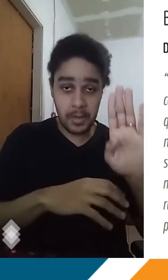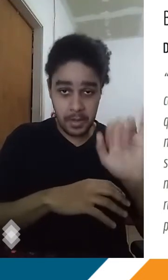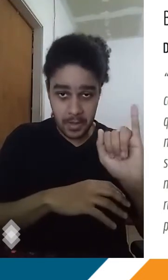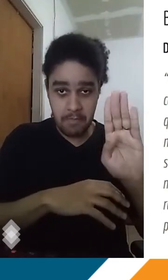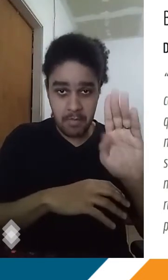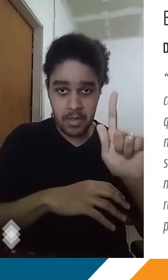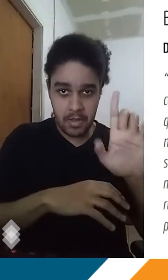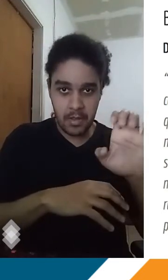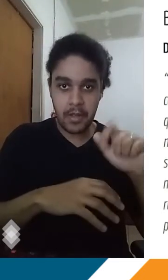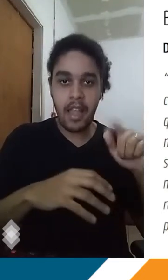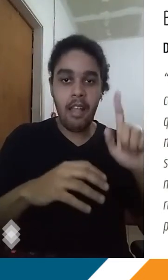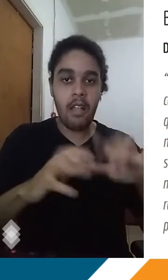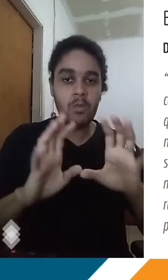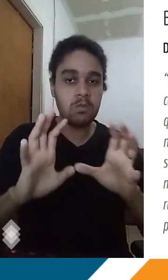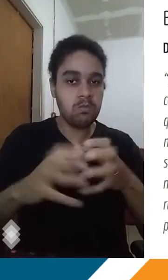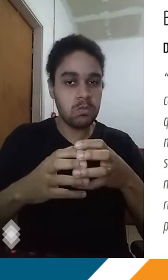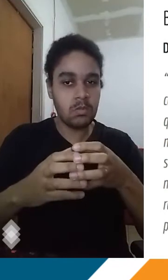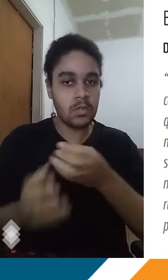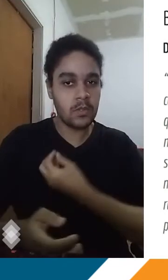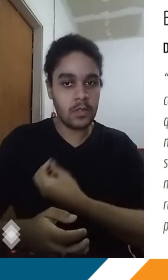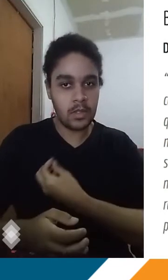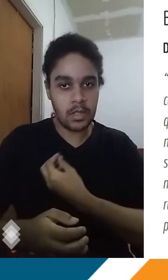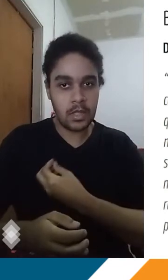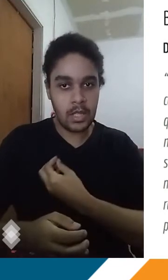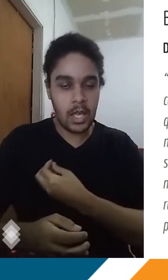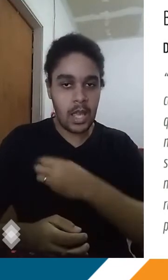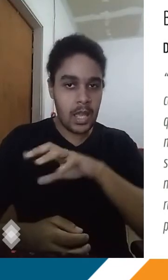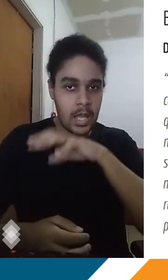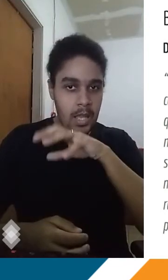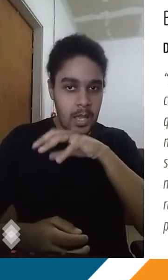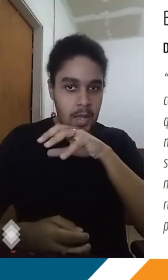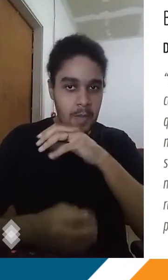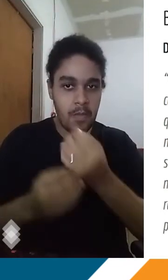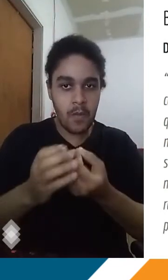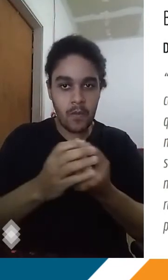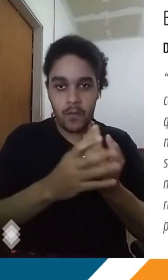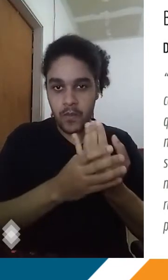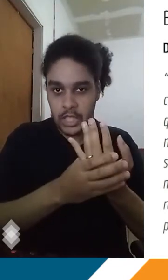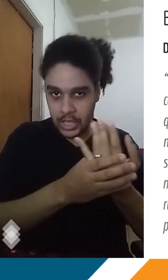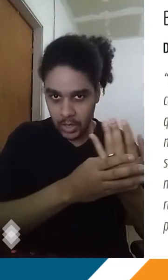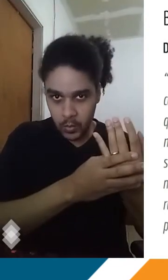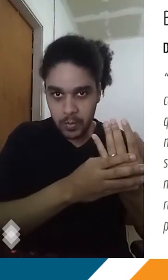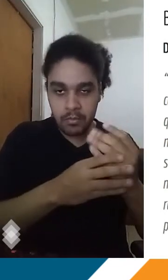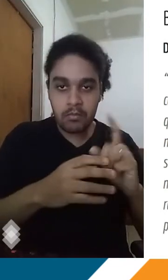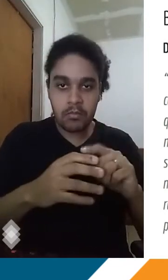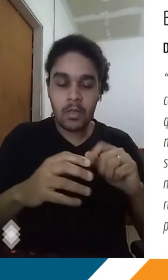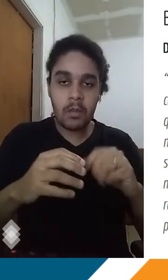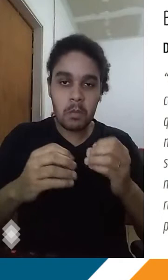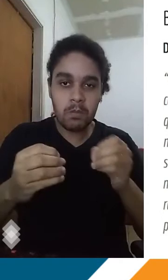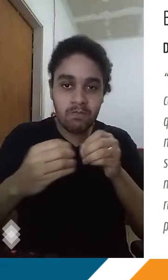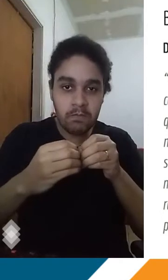bioma é um conjunto de vida vegetal e animal constituído pelo agrupamento de tipos de vegetação que são próximos e que podem